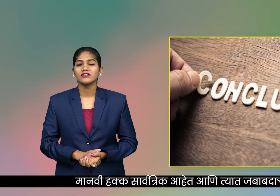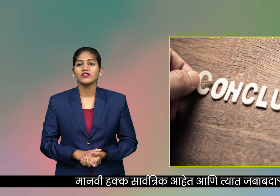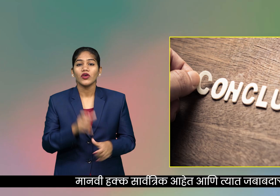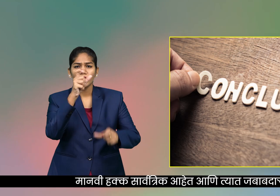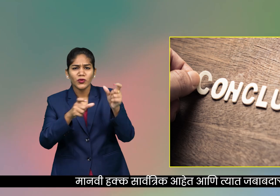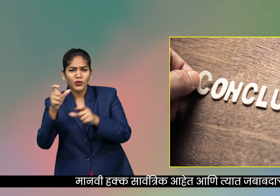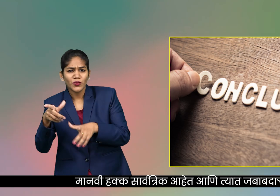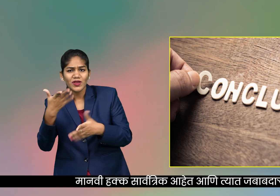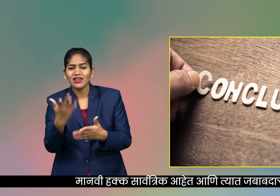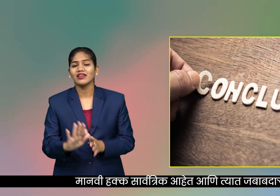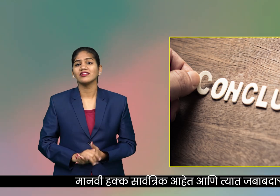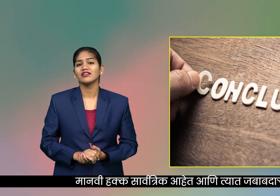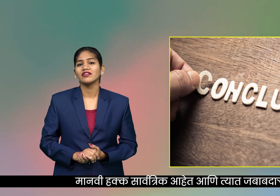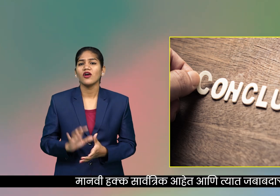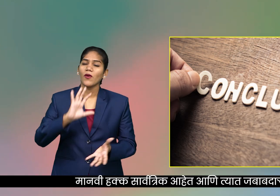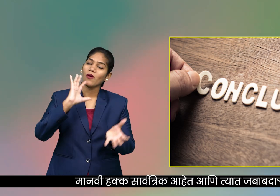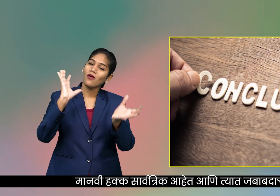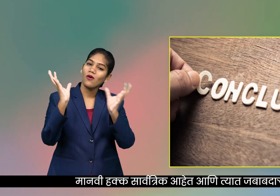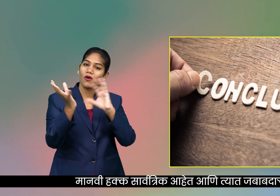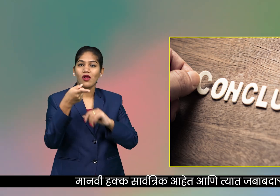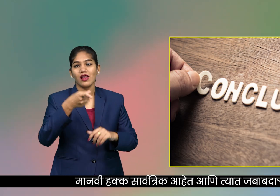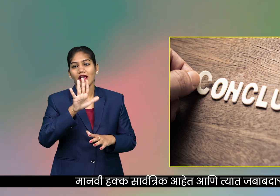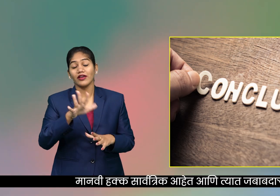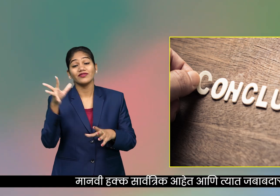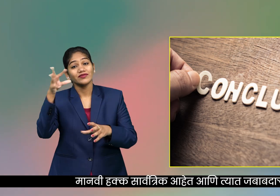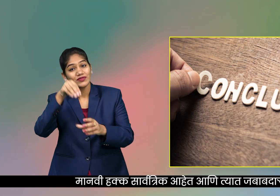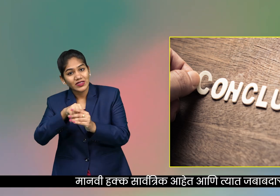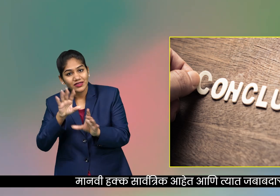मानवी हक्क सार्वत्रिक आहेत आणि त्यात जबाबदाऱ्यांचा समावेश आहे.